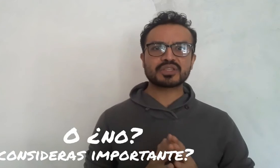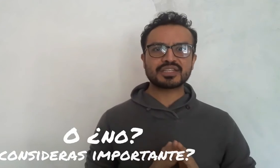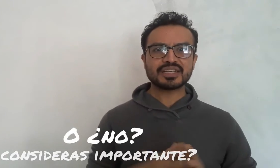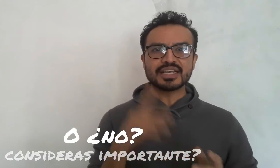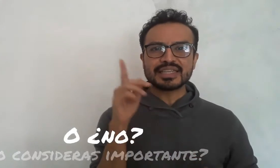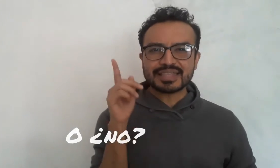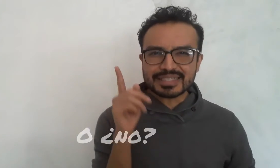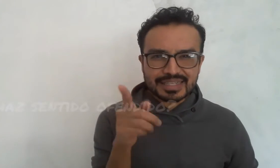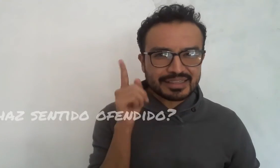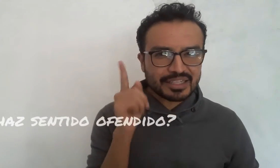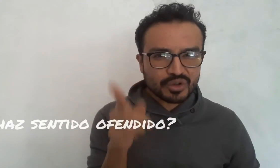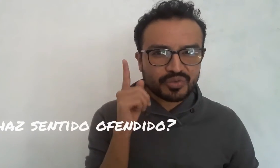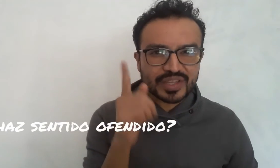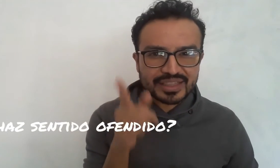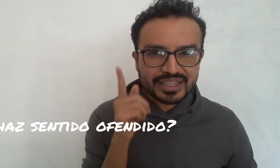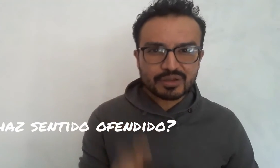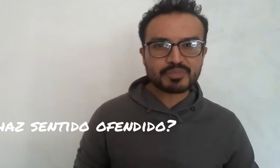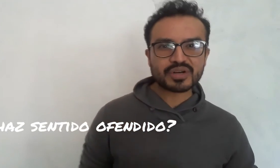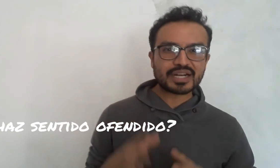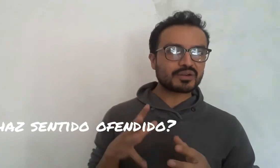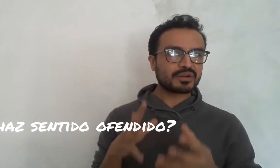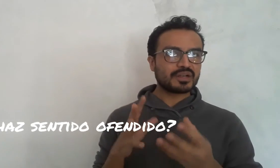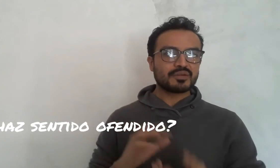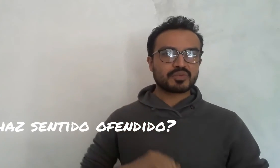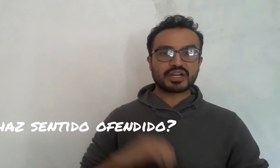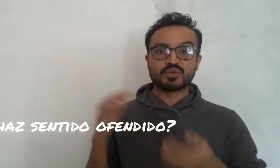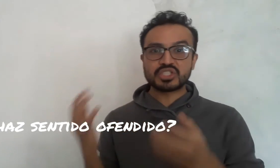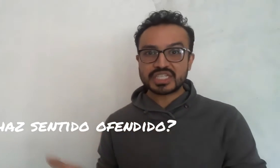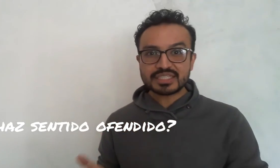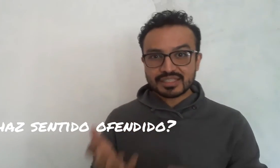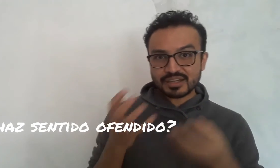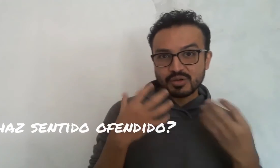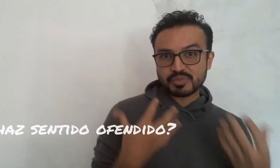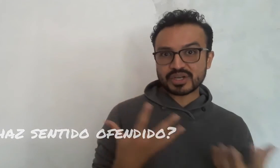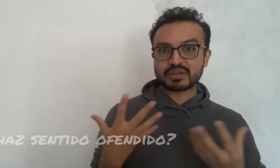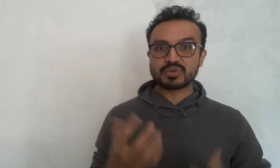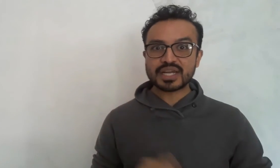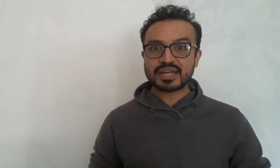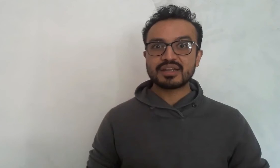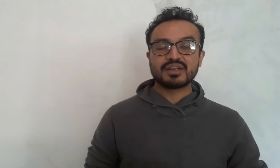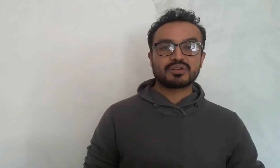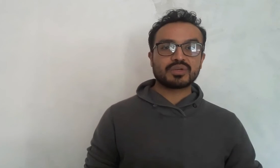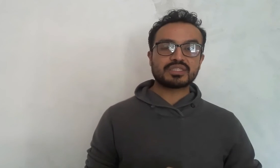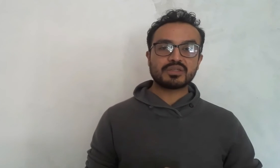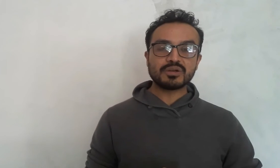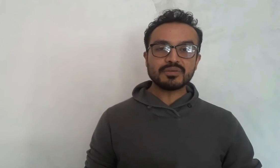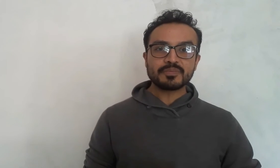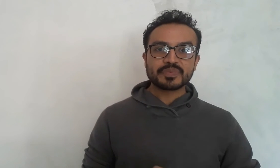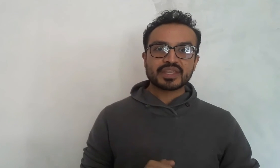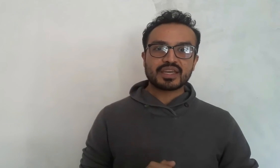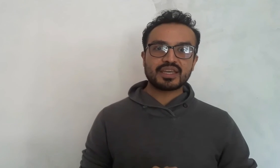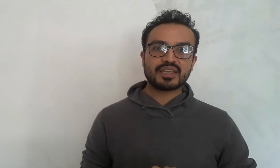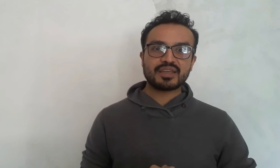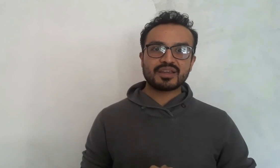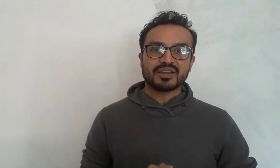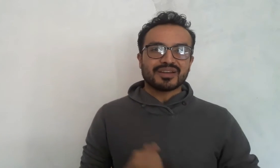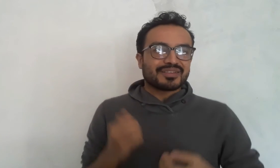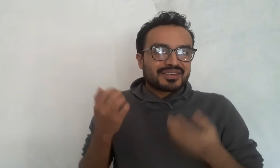importante? ¿Te has sentido ofendido por algo, por algún chiste o por alguna cuestión? Creo